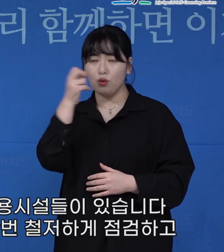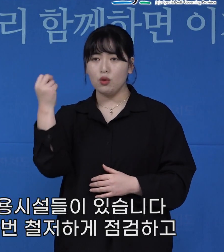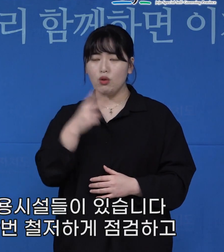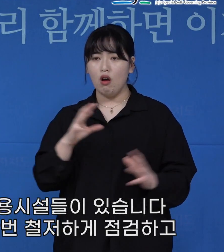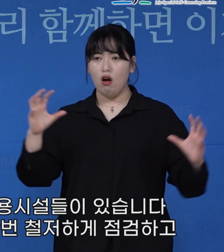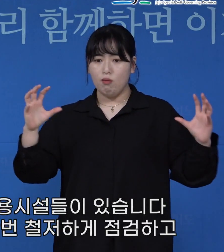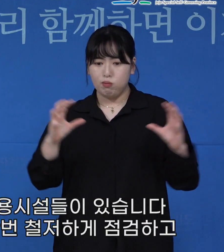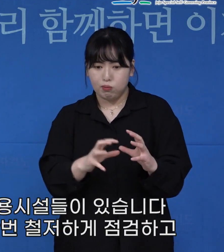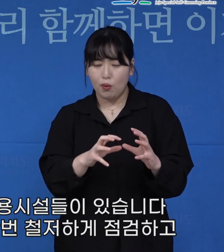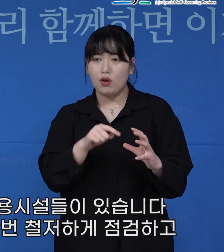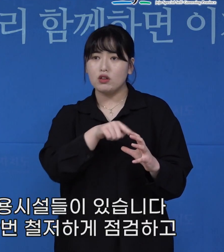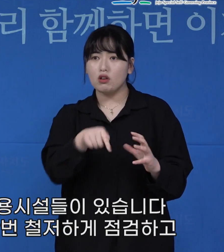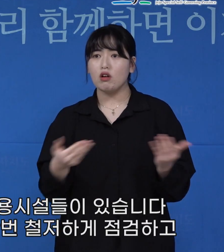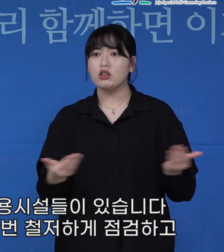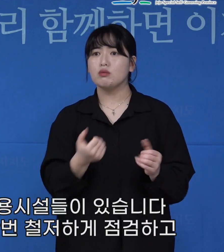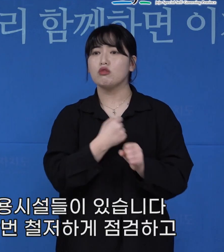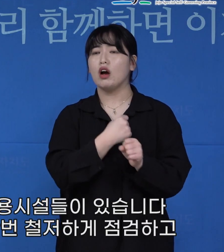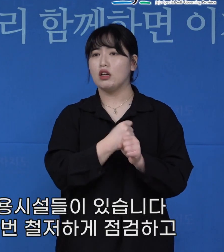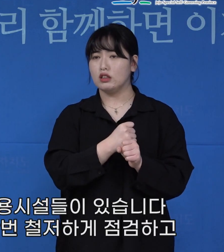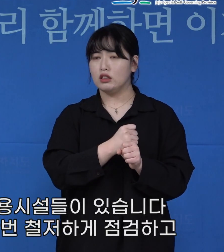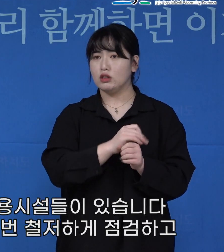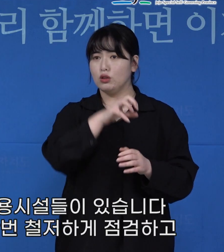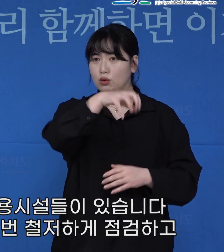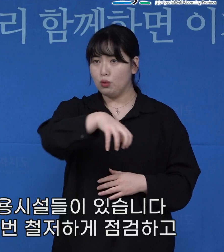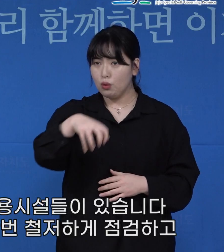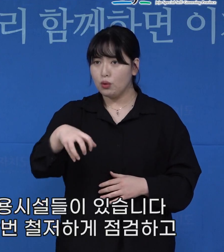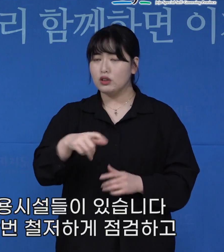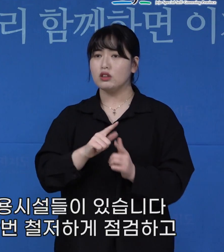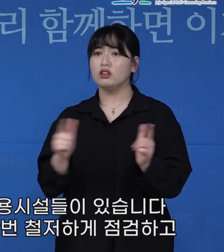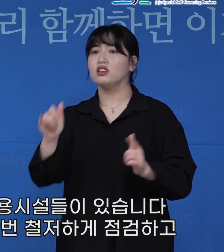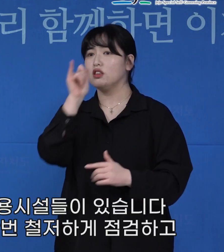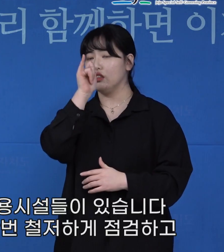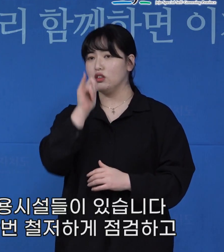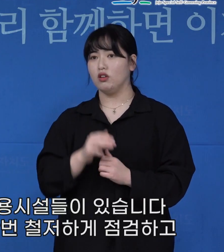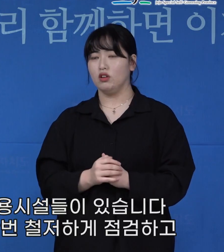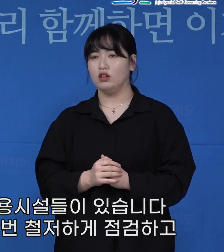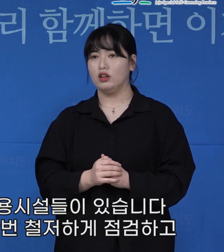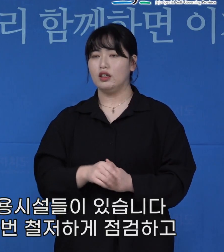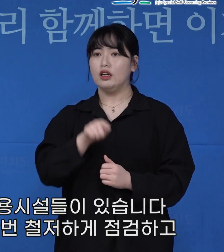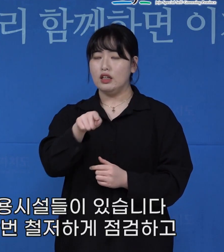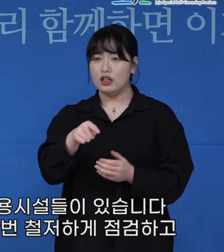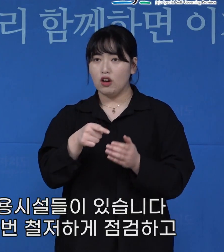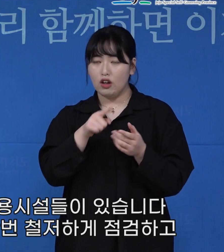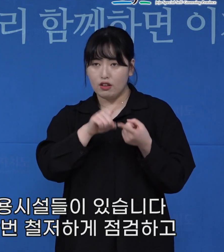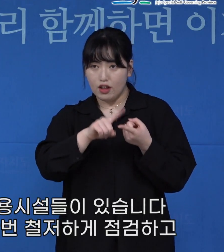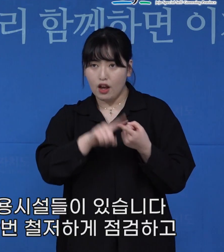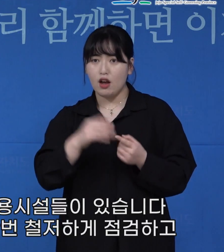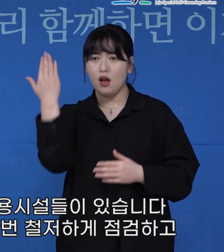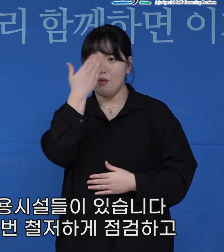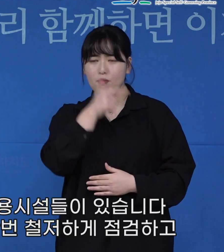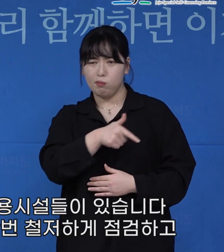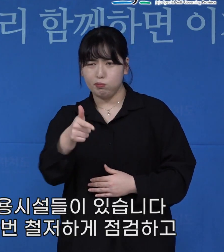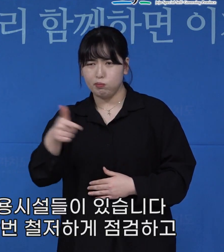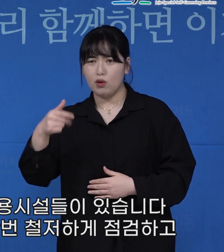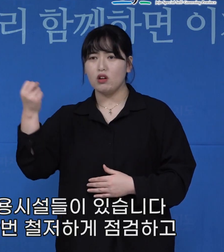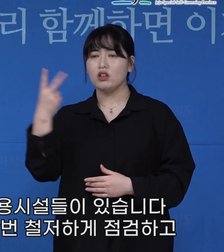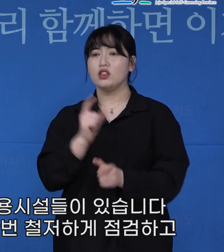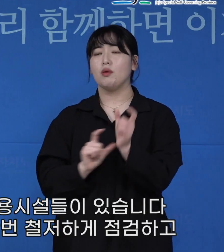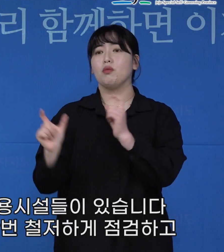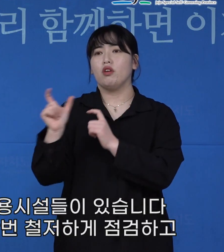밀집 근무시설과 다중 이용 시설들이 있습니다. 이에 대한 방역을 다시 한번